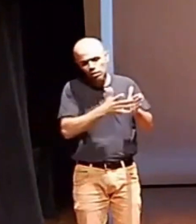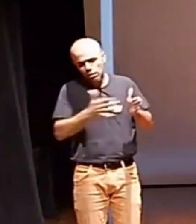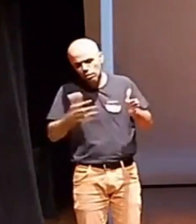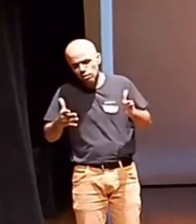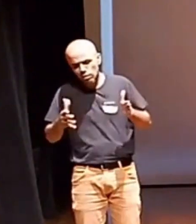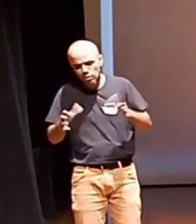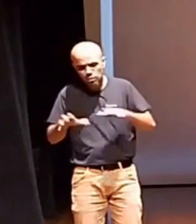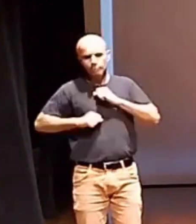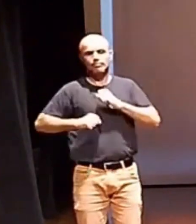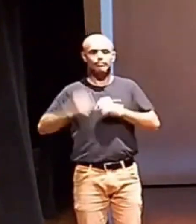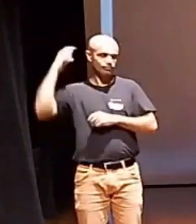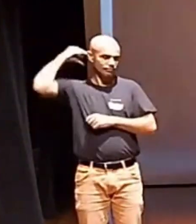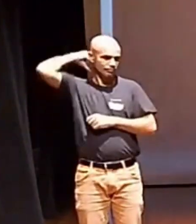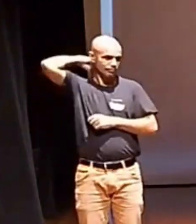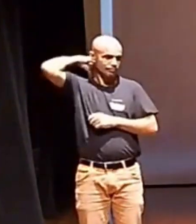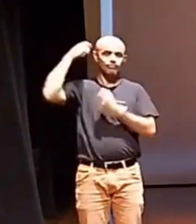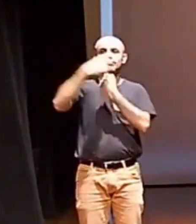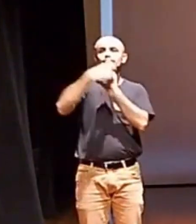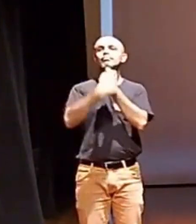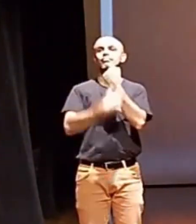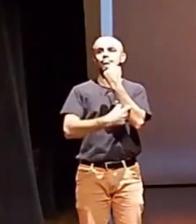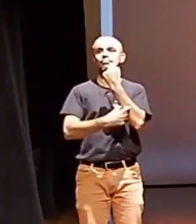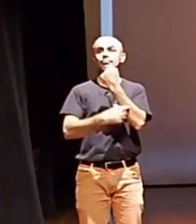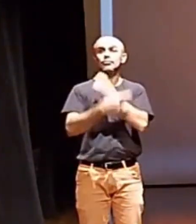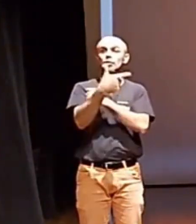outras 20%? Já não estão mais nesse plano.